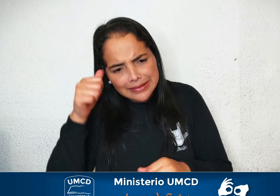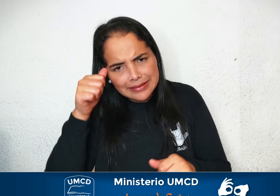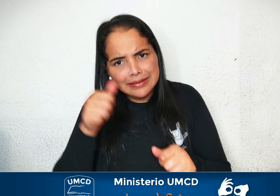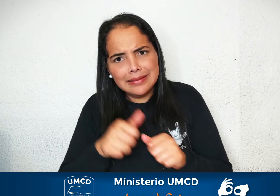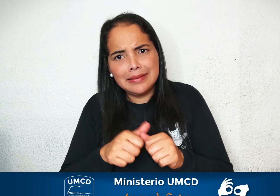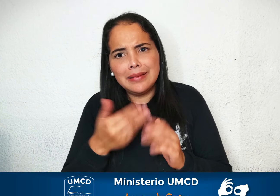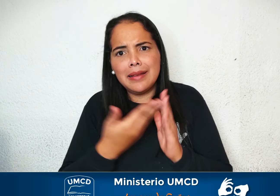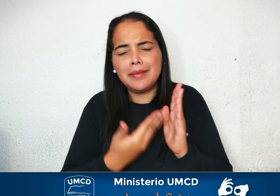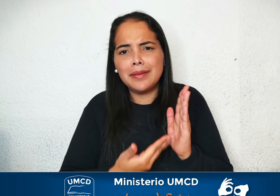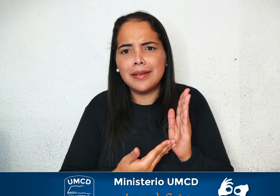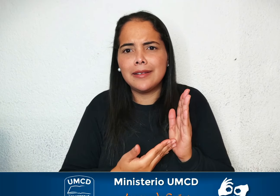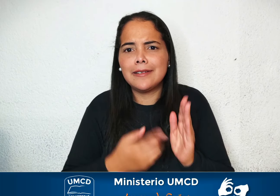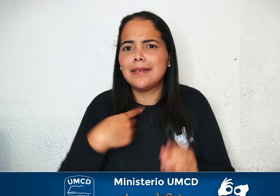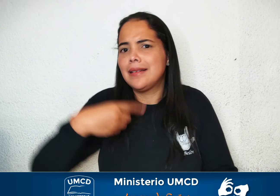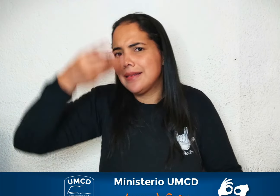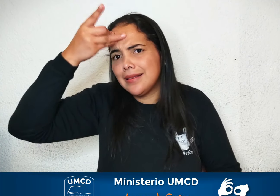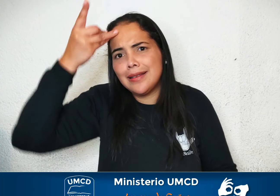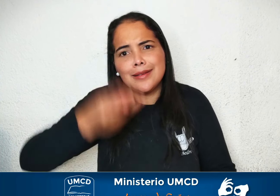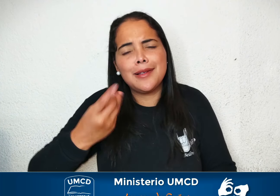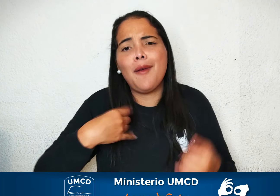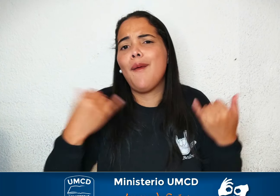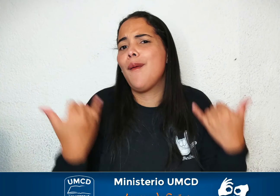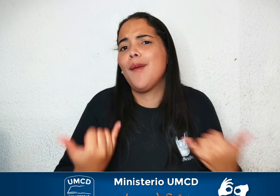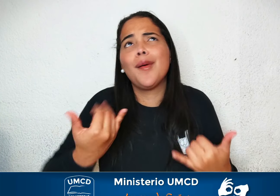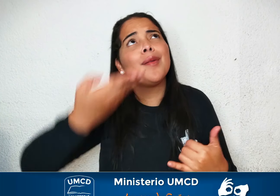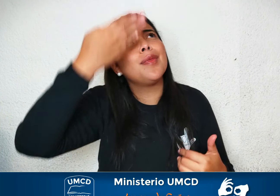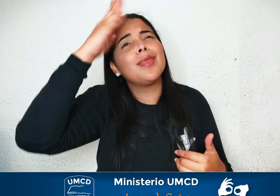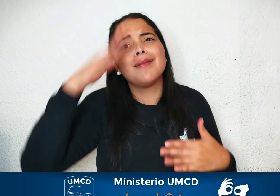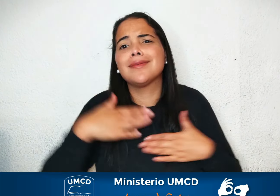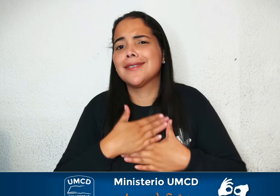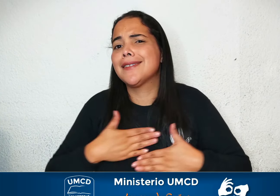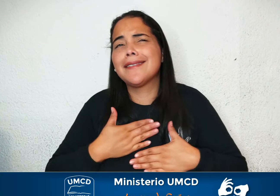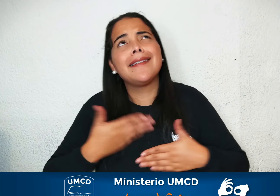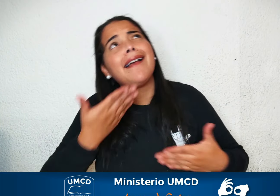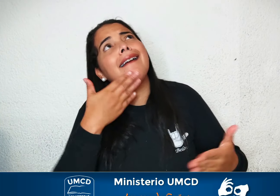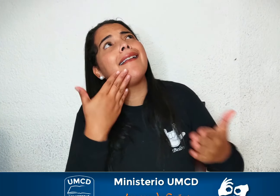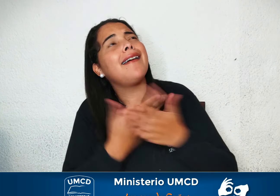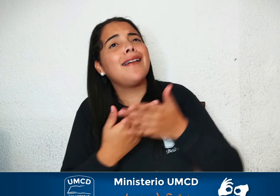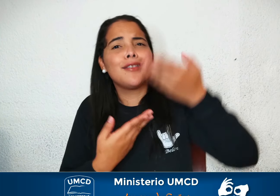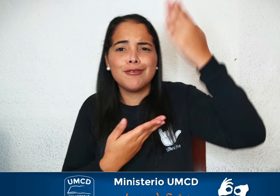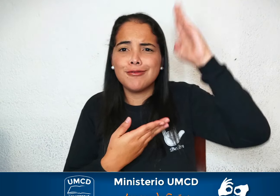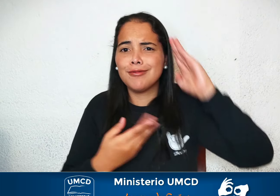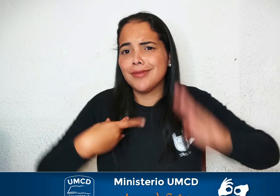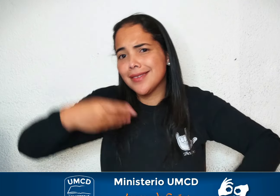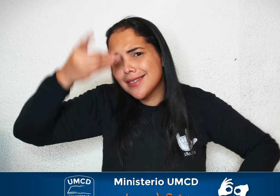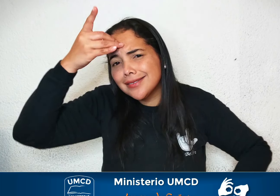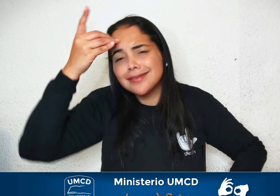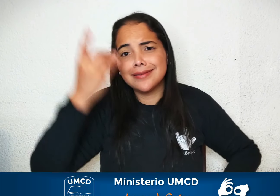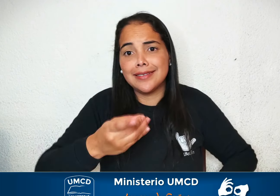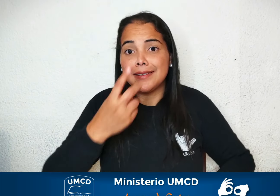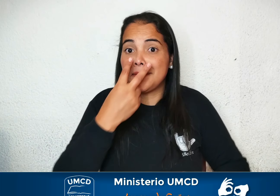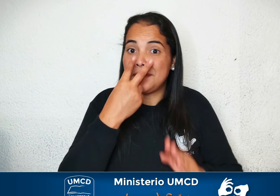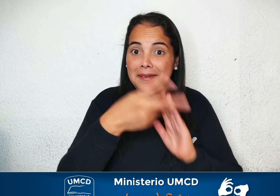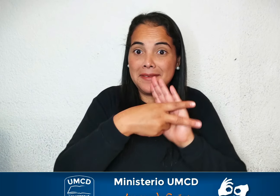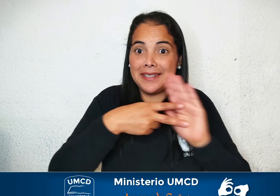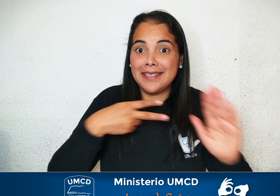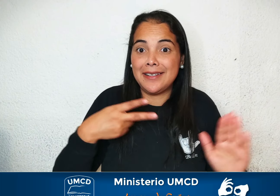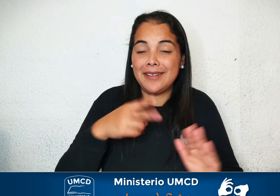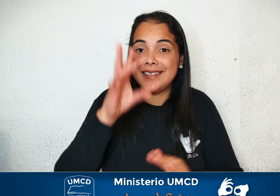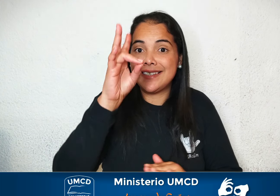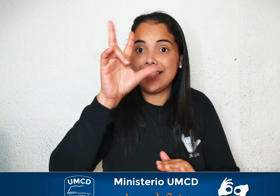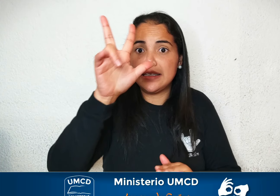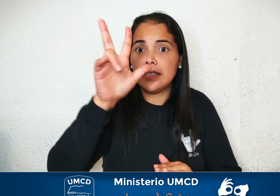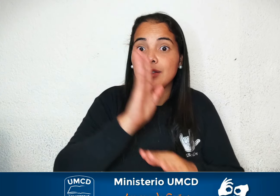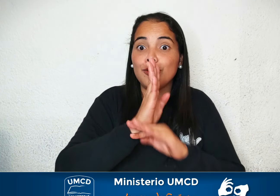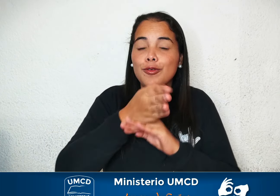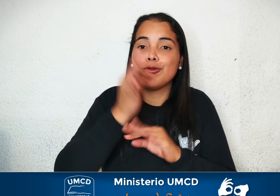los tabernáculos. Y deciden celebrar porque, como vemos en el capítulo 7, en el versículo 73, era